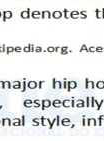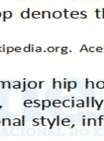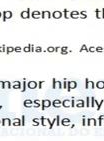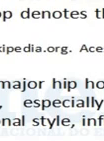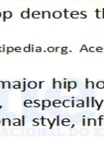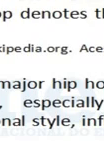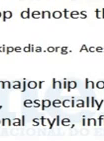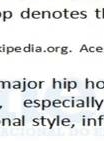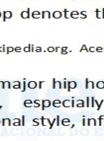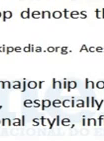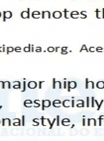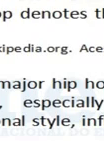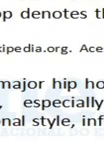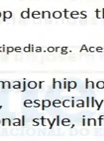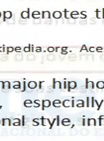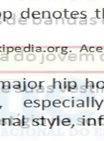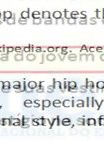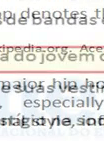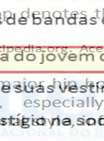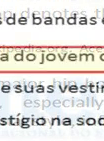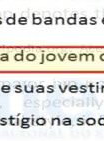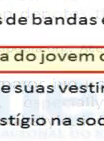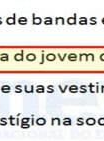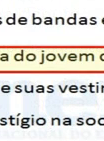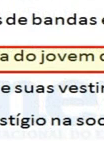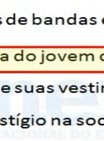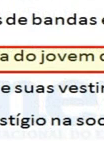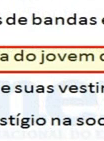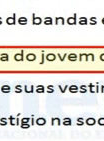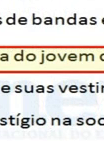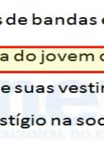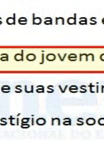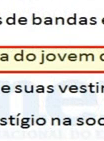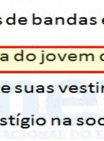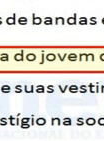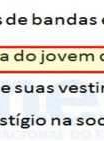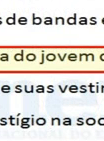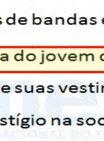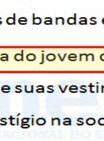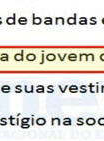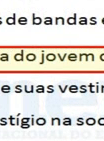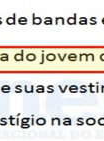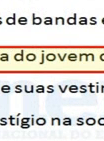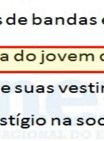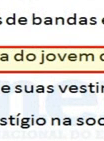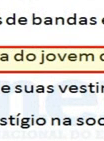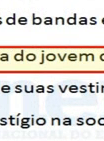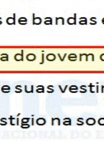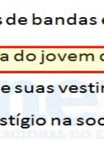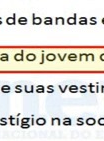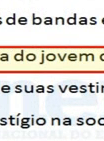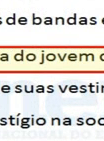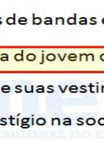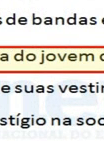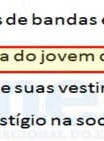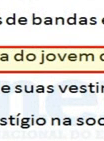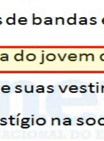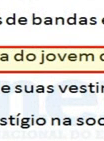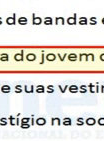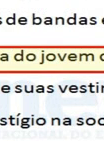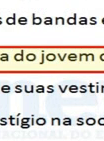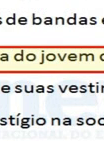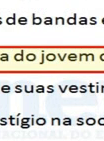atrapalhar. Então voltando às nossas opções aí, ó, serve como um instrumento de reflexão crítica dos jovens da periferia. Eu não sei se